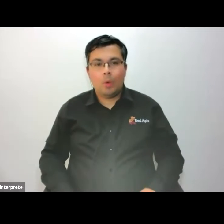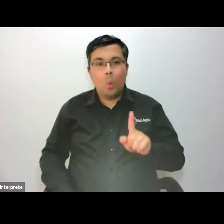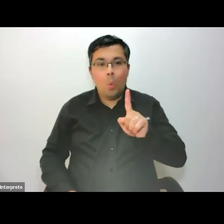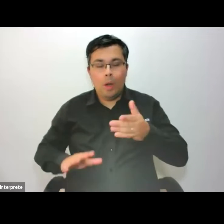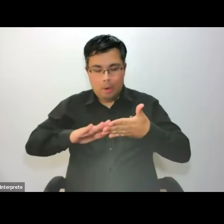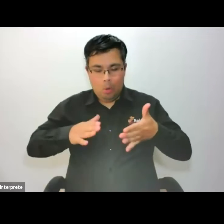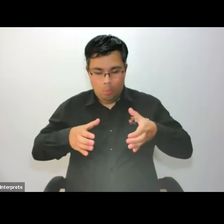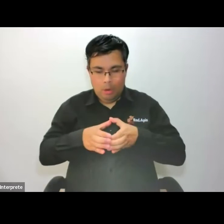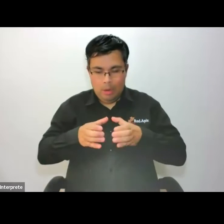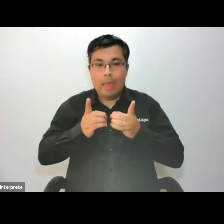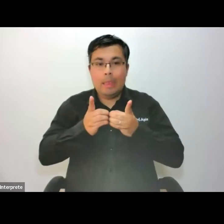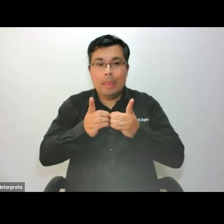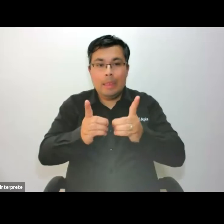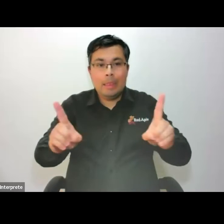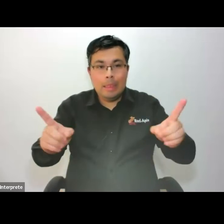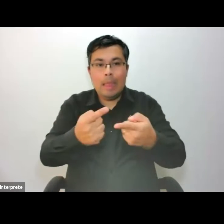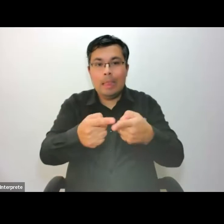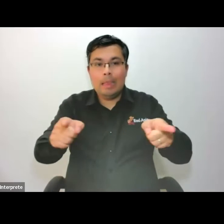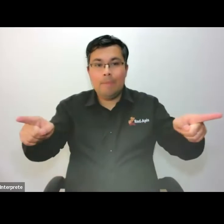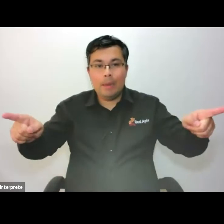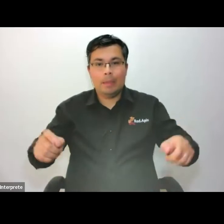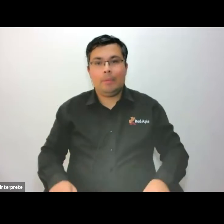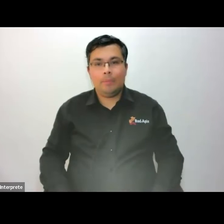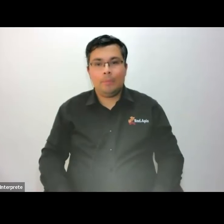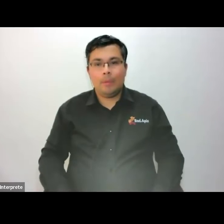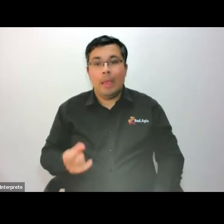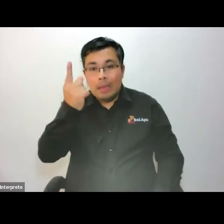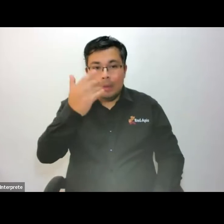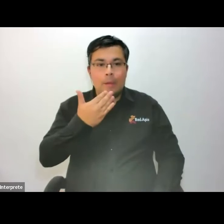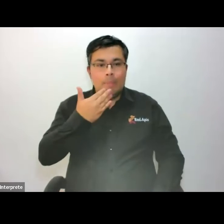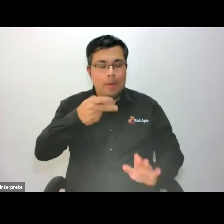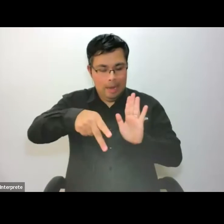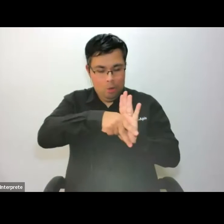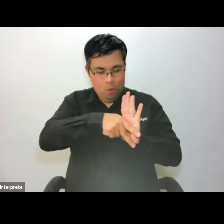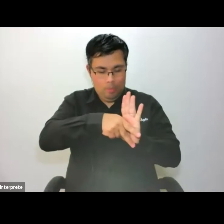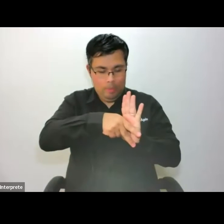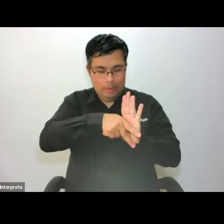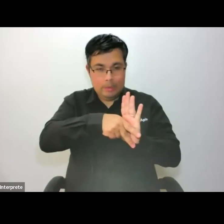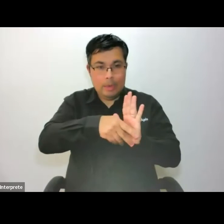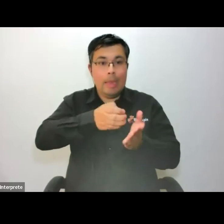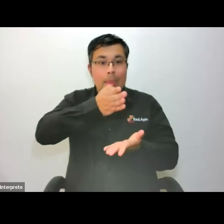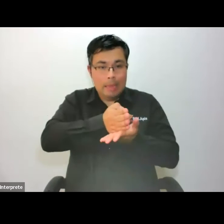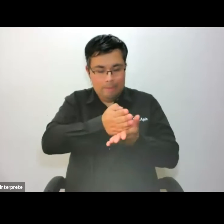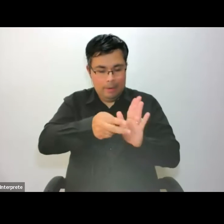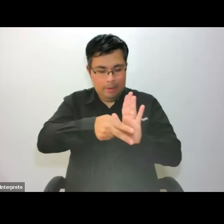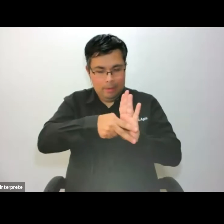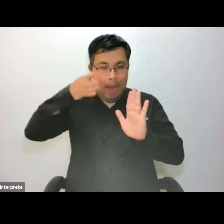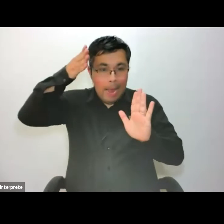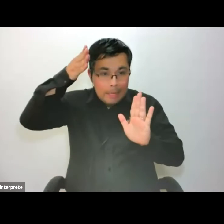diversa entendamos que nuestras normas también deben atender a esa diversidad. ¿Eso significa